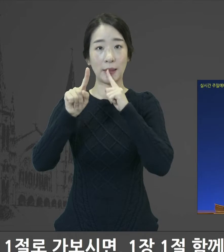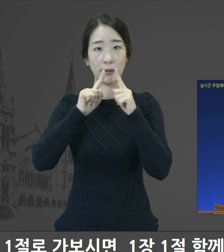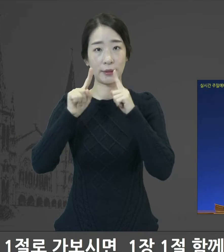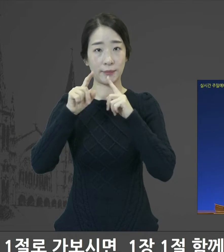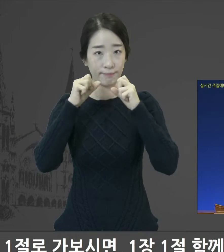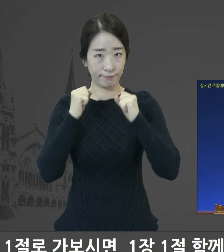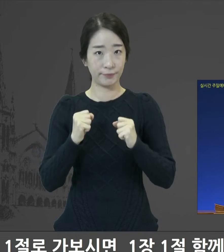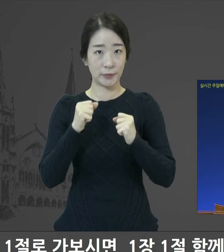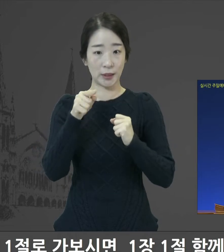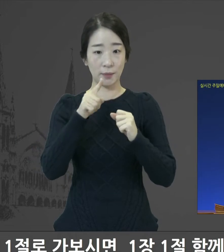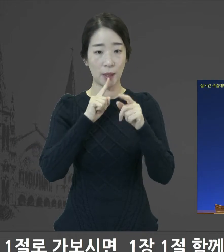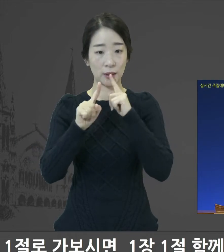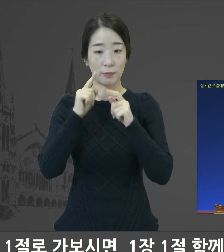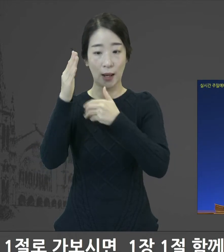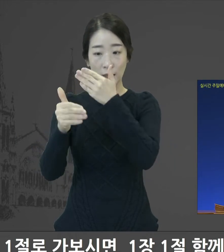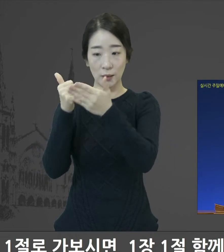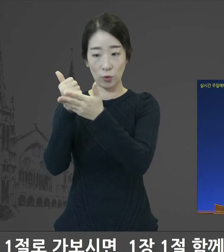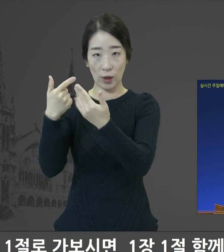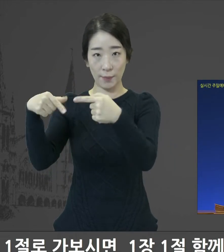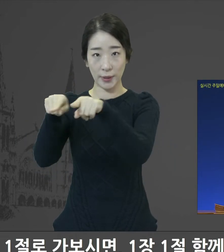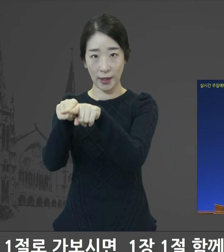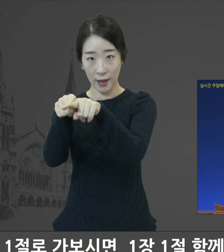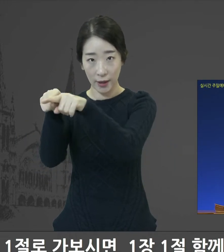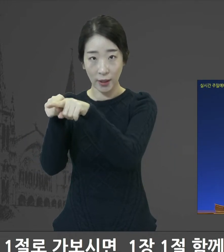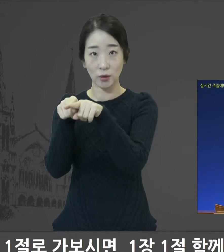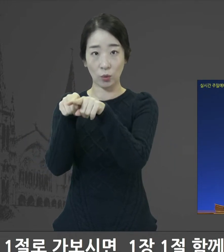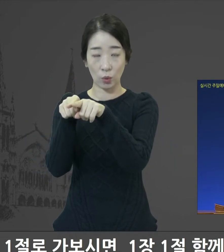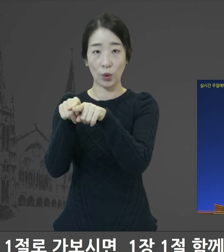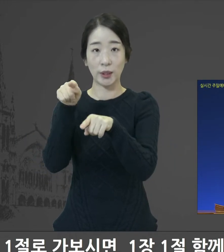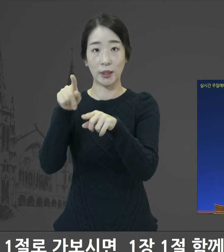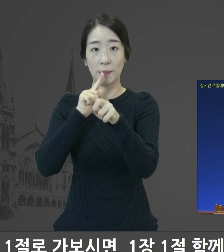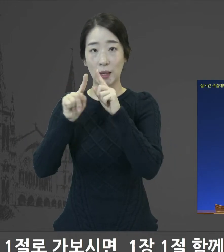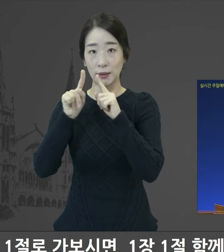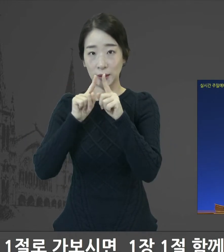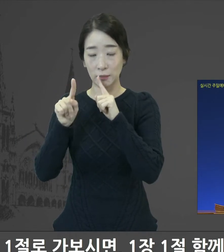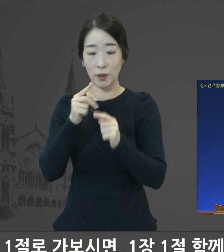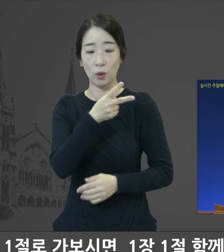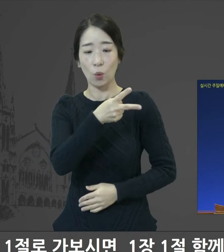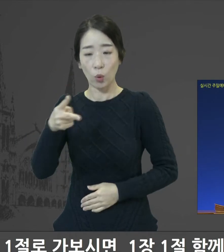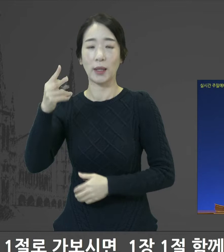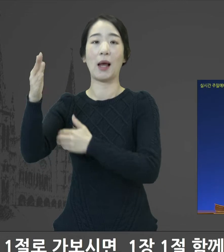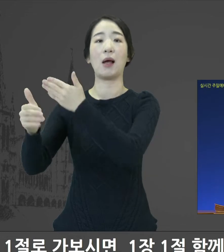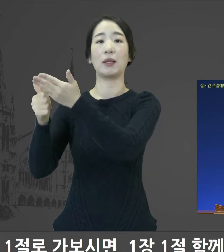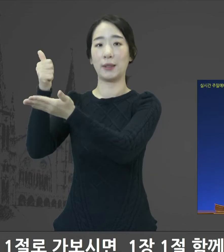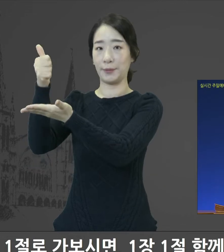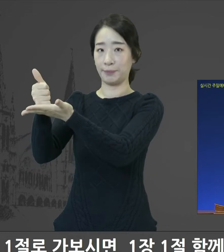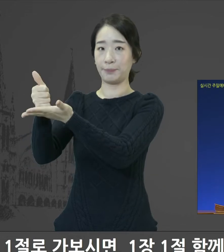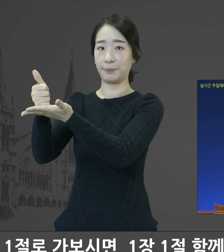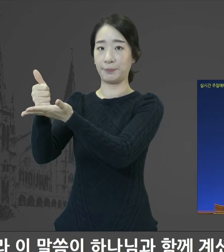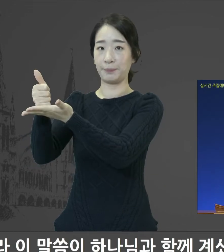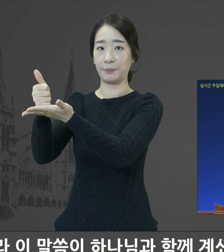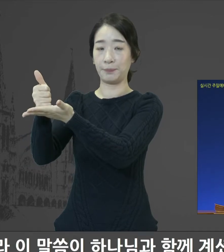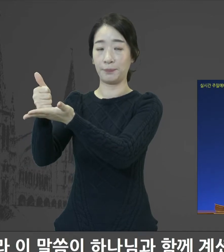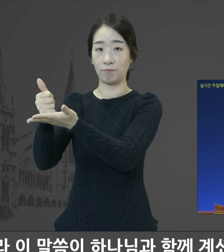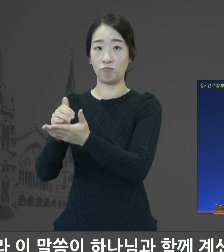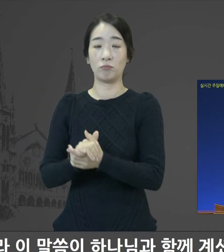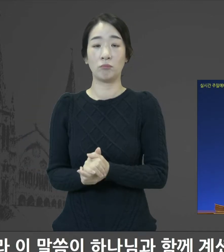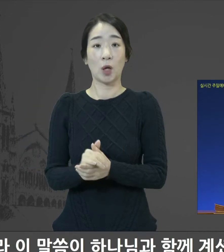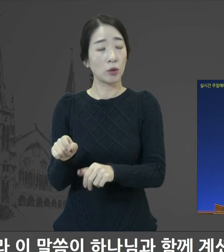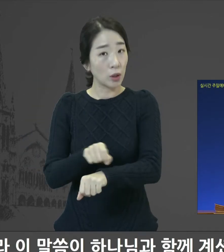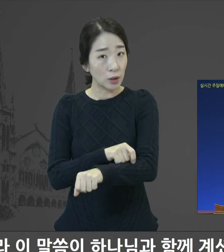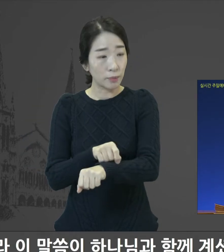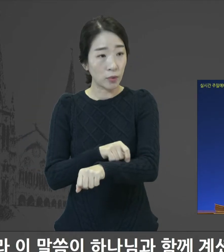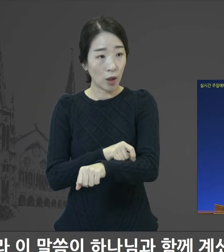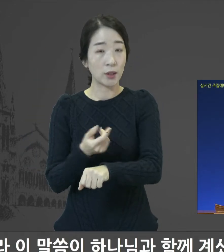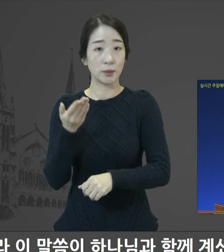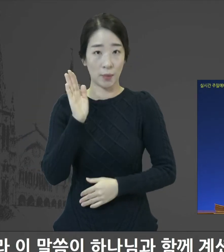이 말씀이 하나님과 함께 계셨으니 이 말씀은 곧 하나님이시라. 특이한 얘기를 하지만 이해가